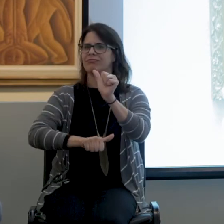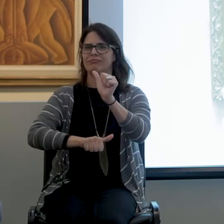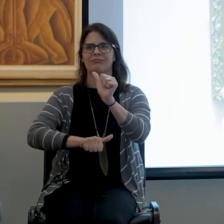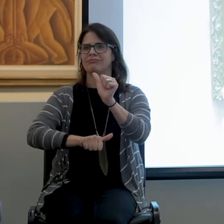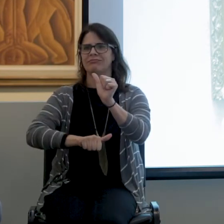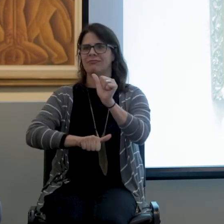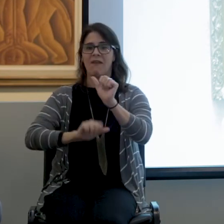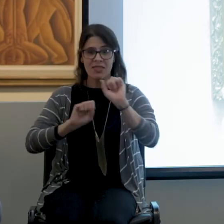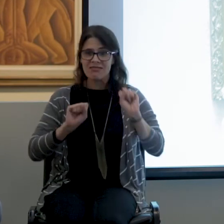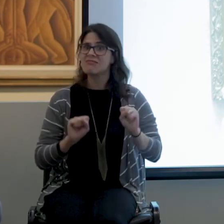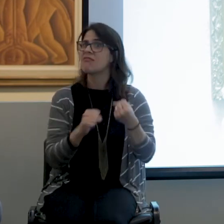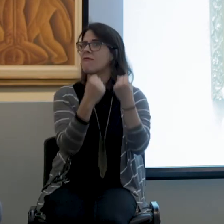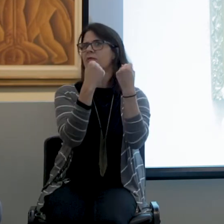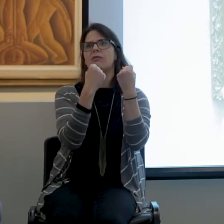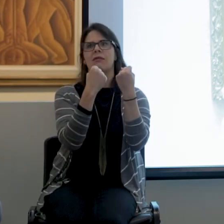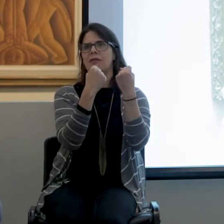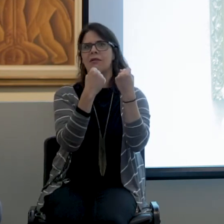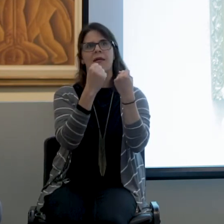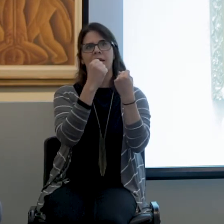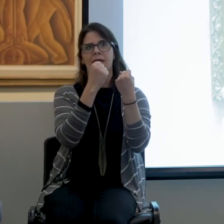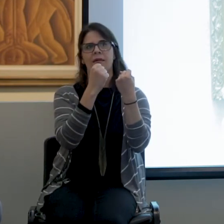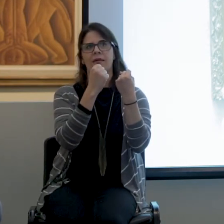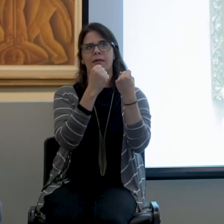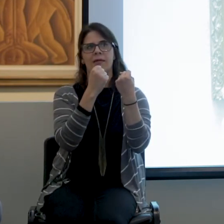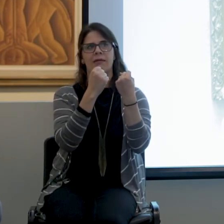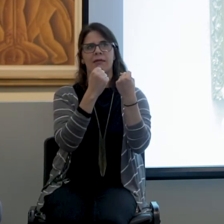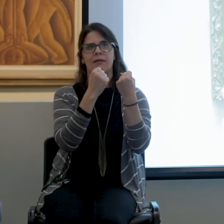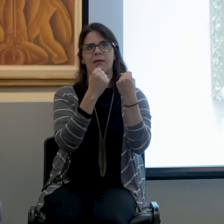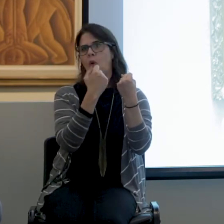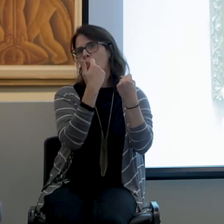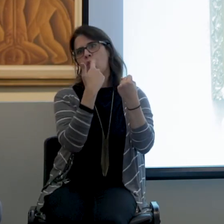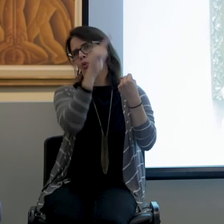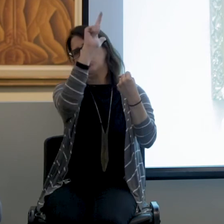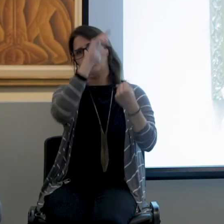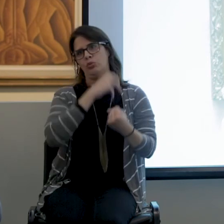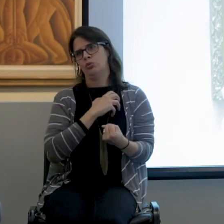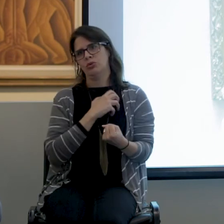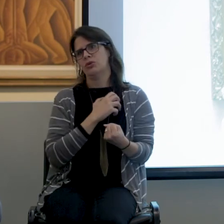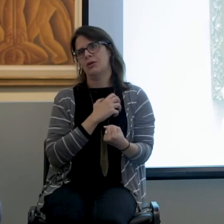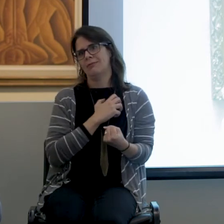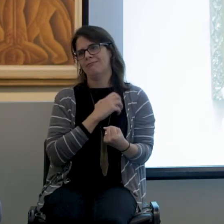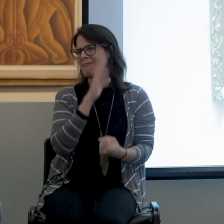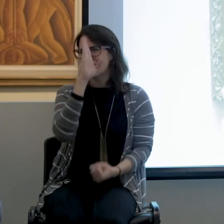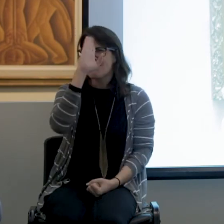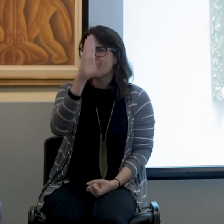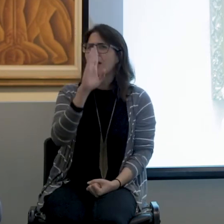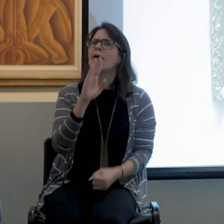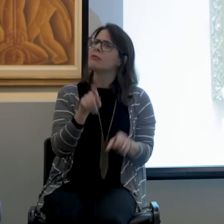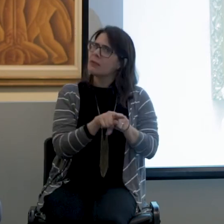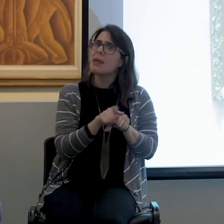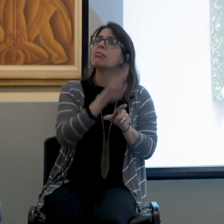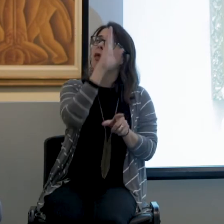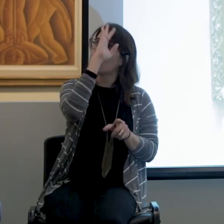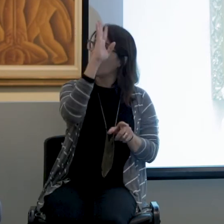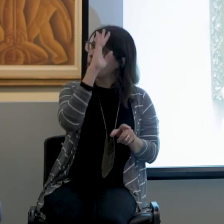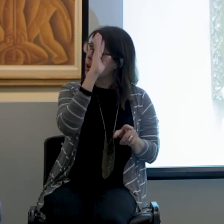inclusive teoricamente, porque o Kandinsky foi um pintor e foi também um crítico, e sobretudo de si mesmo, né? Escreveu